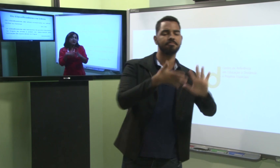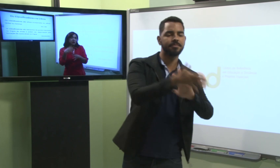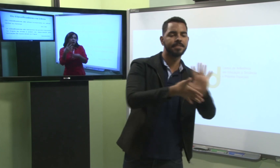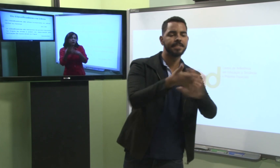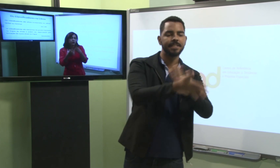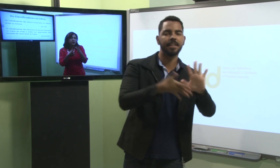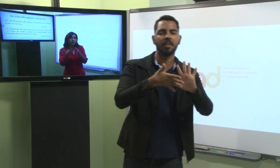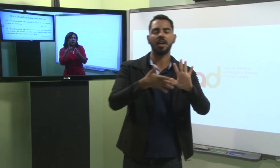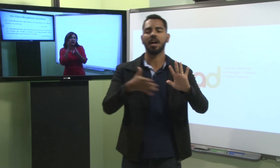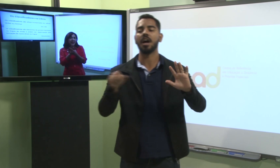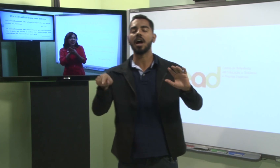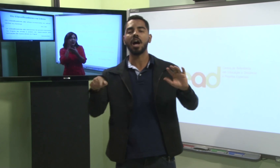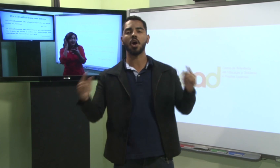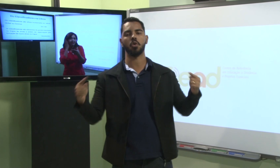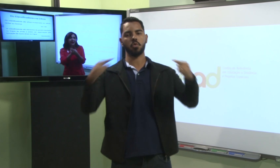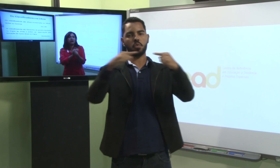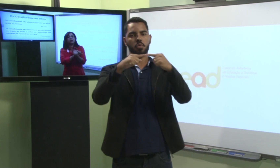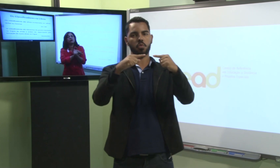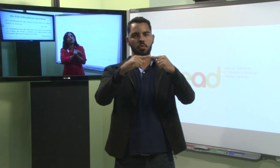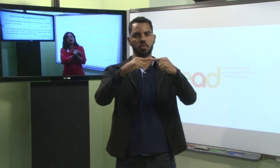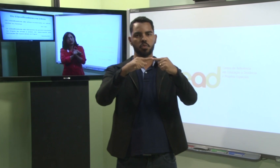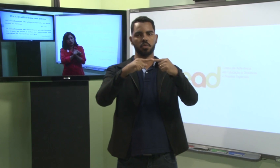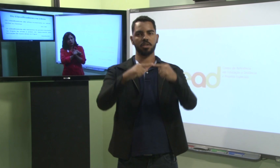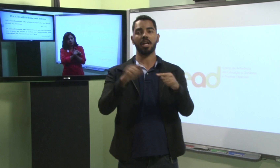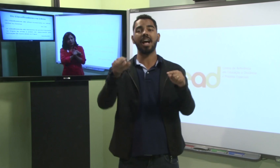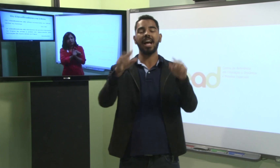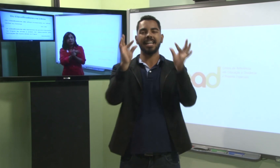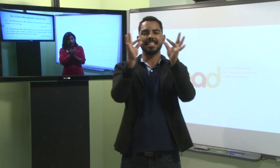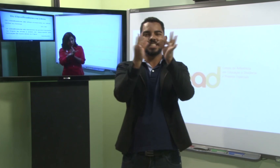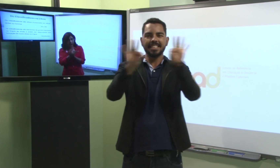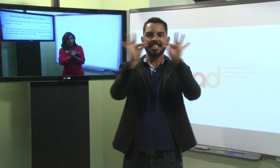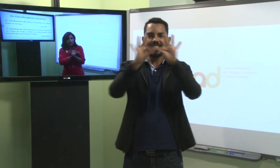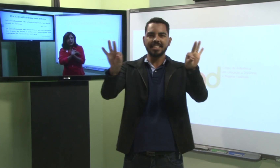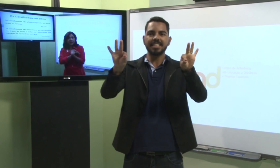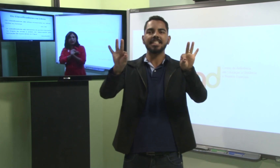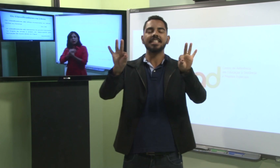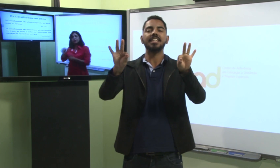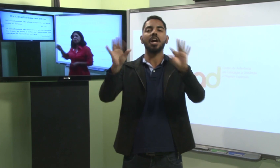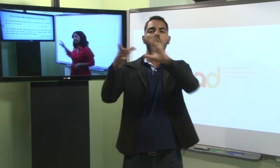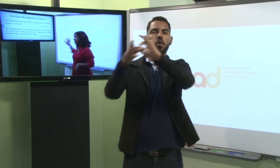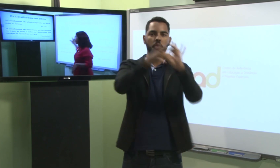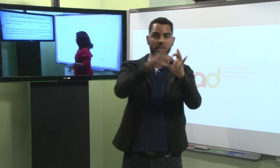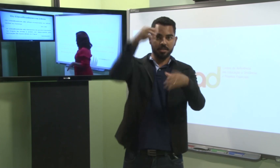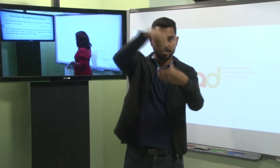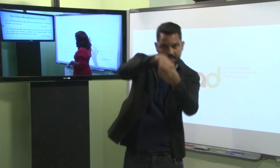tendo assim uma função sintática dentro do contexto. Vamos seguindo?